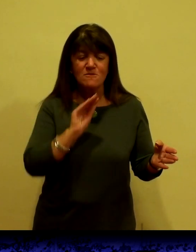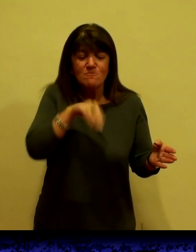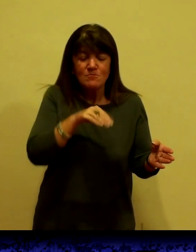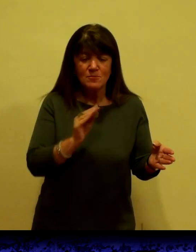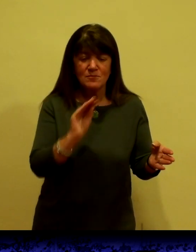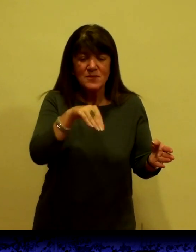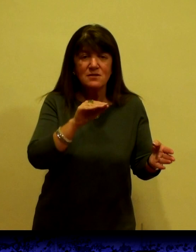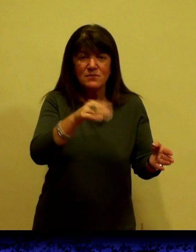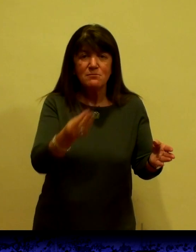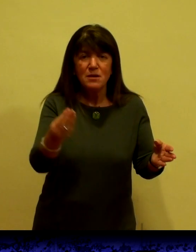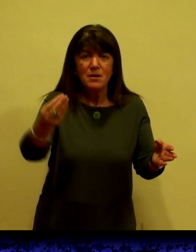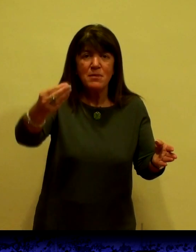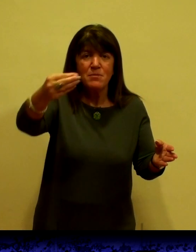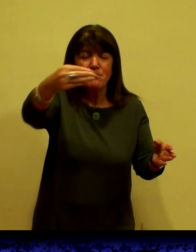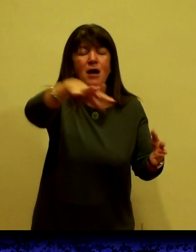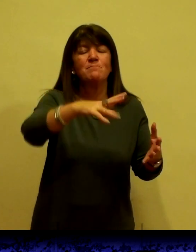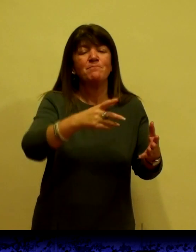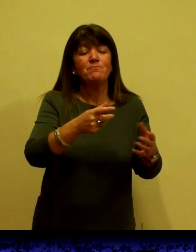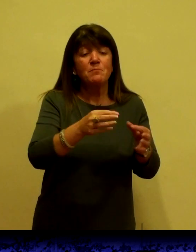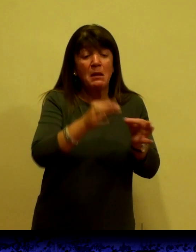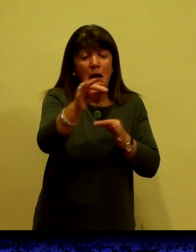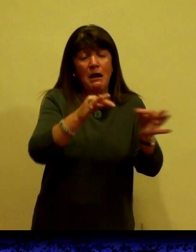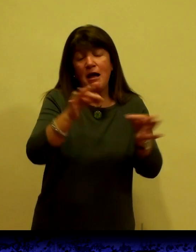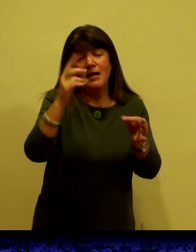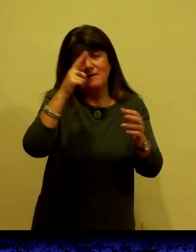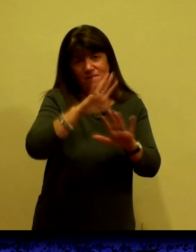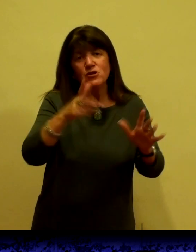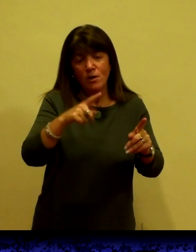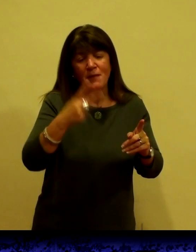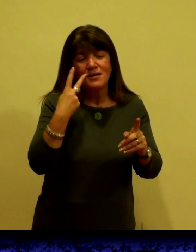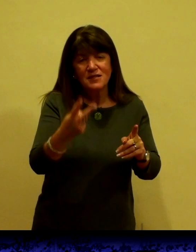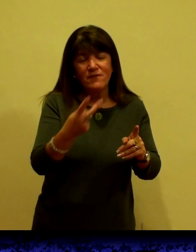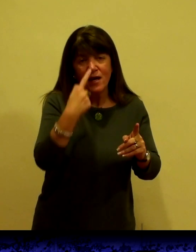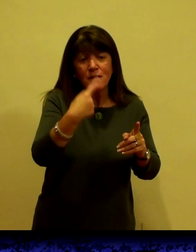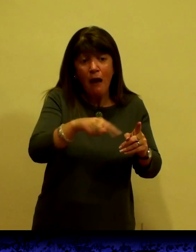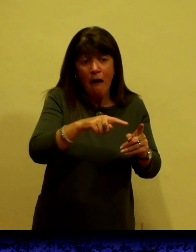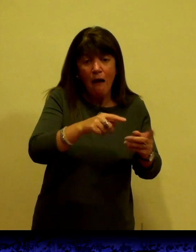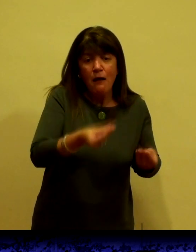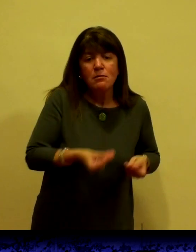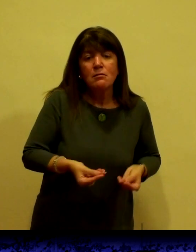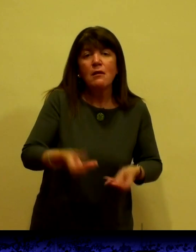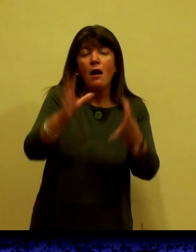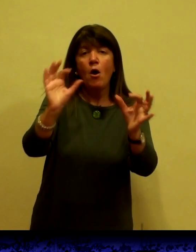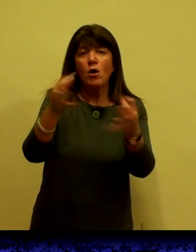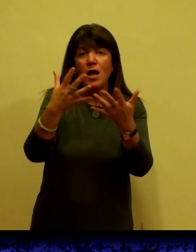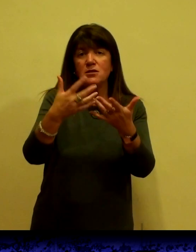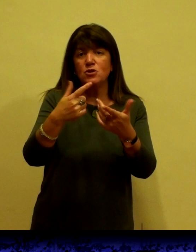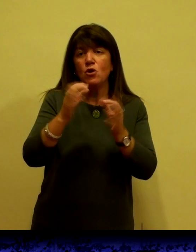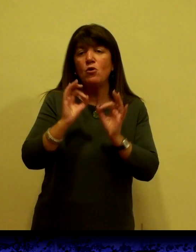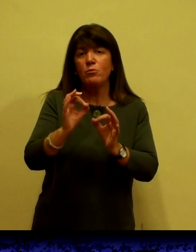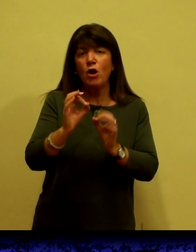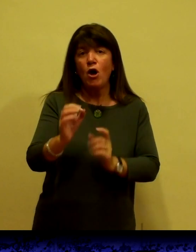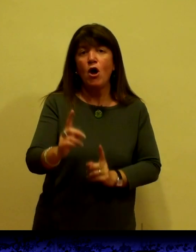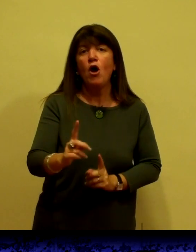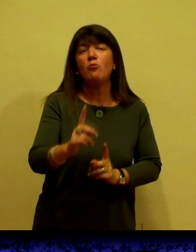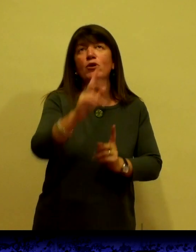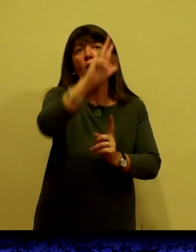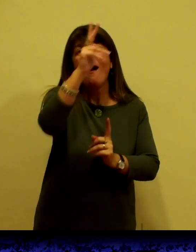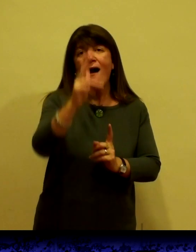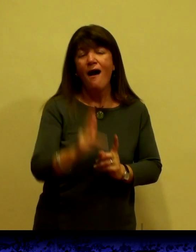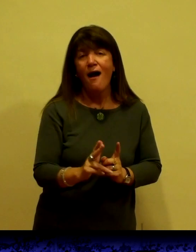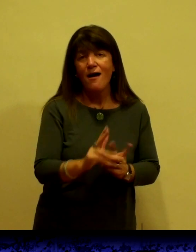sempre difficile da misurare. Si torna quindi al concetto di relazione, che è l'arte relazionale. Sì, perché l'arte